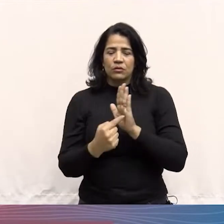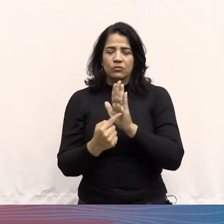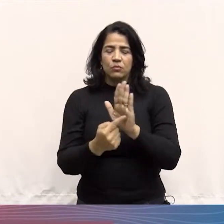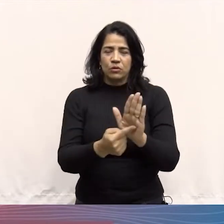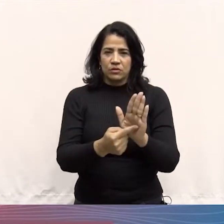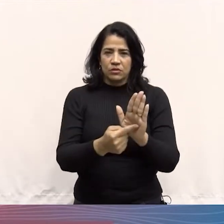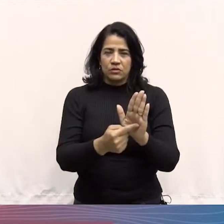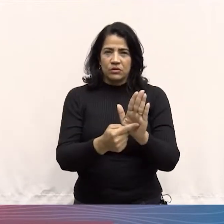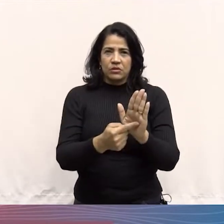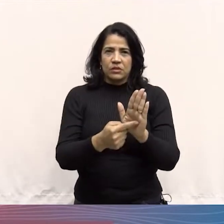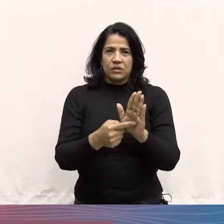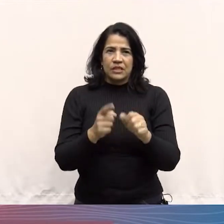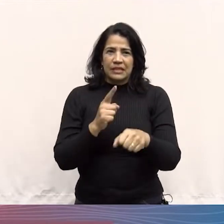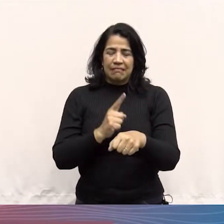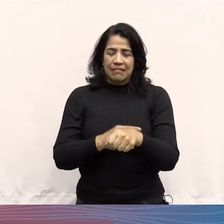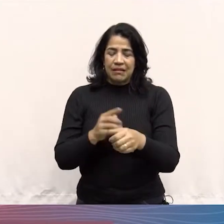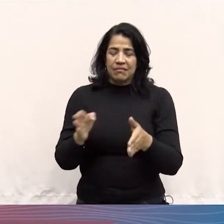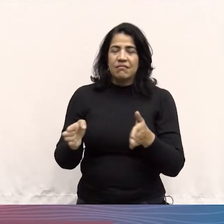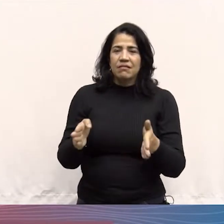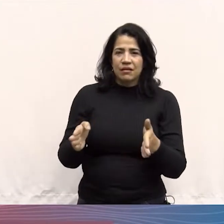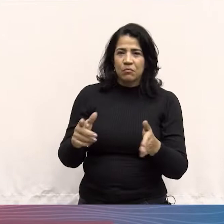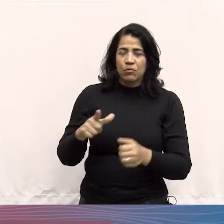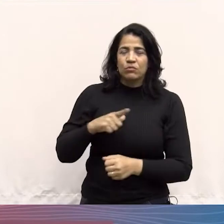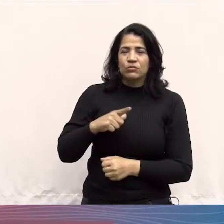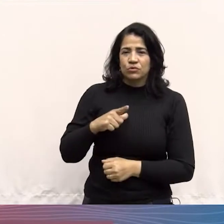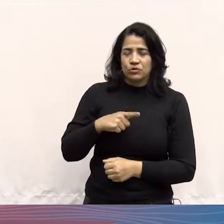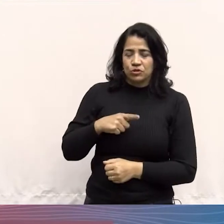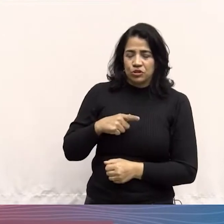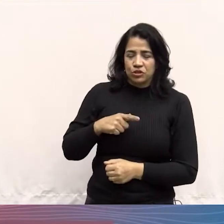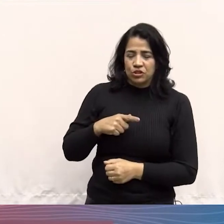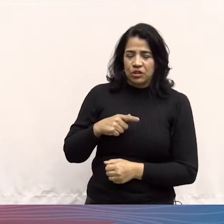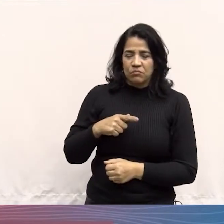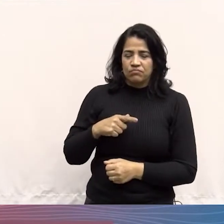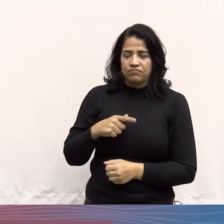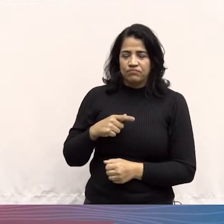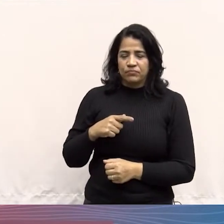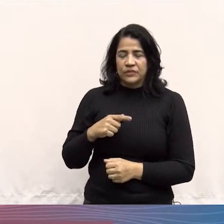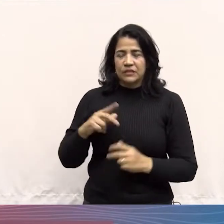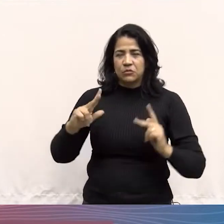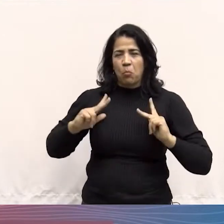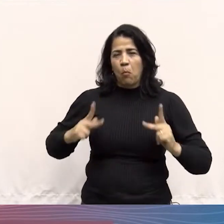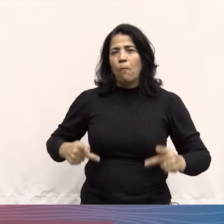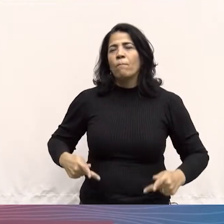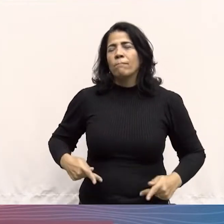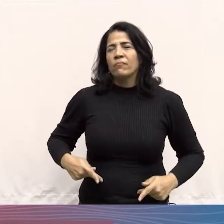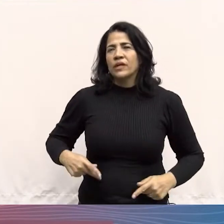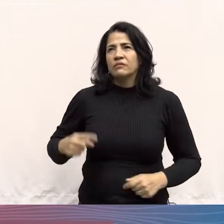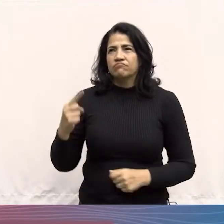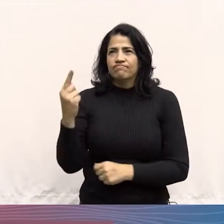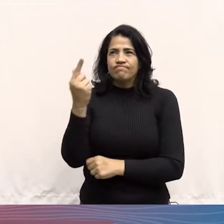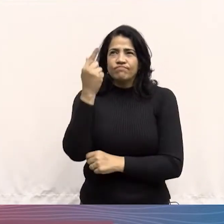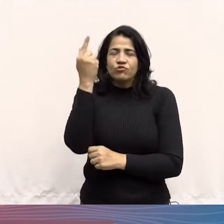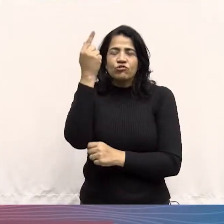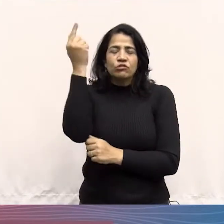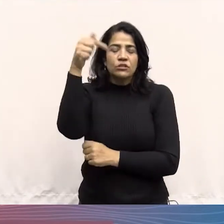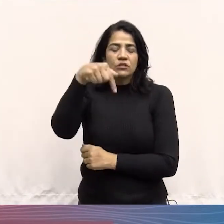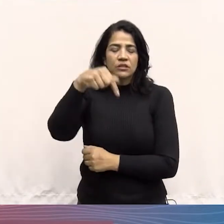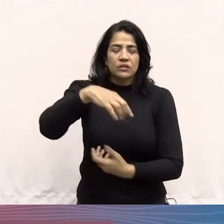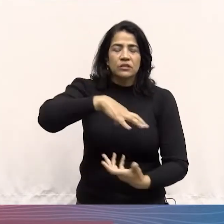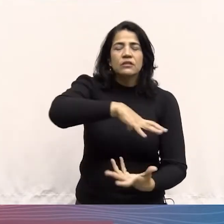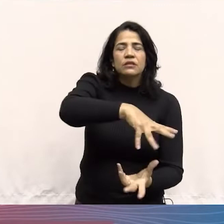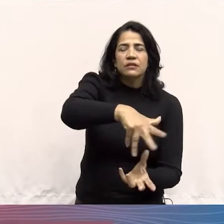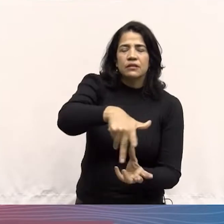terra. E também depois, né? Quando os filhos de Deus possuíram as filhas dos